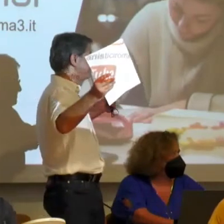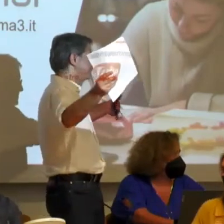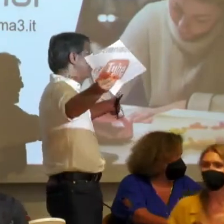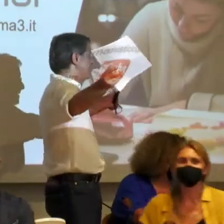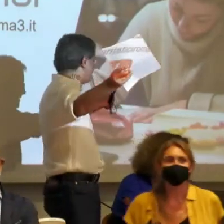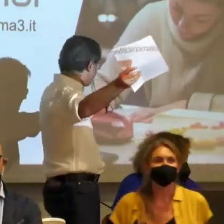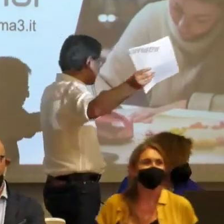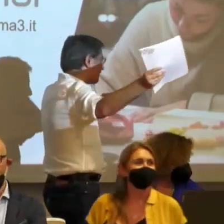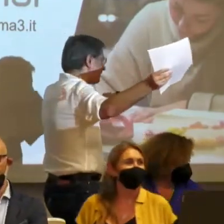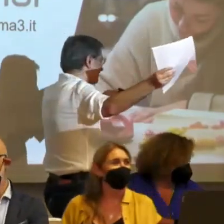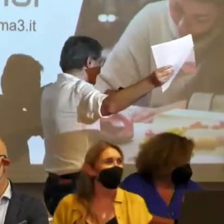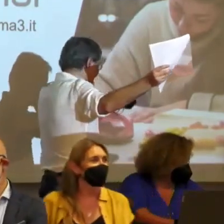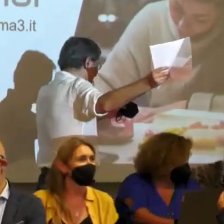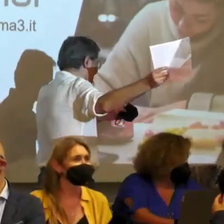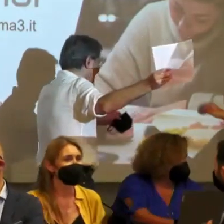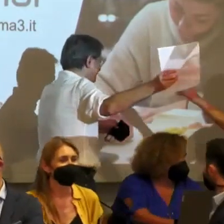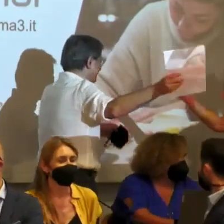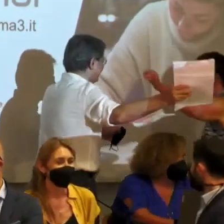Serena,